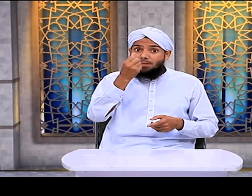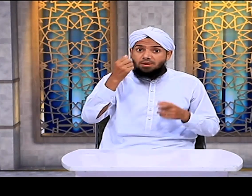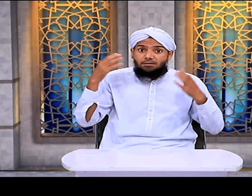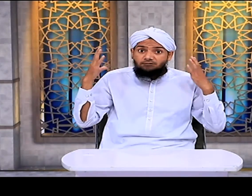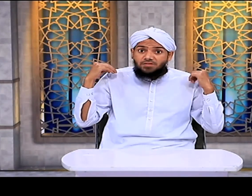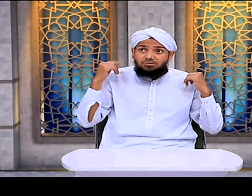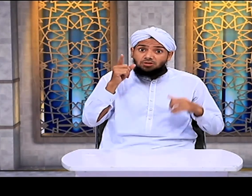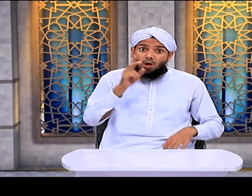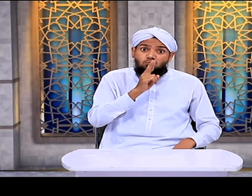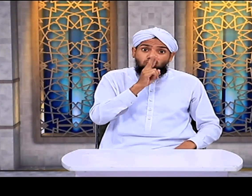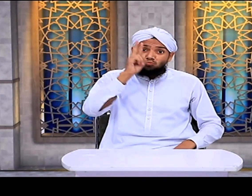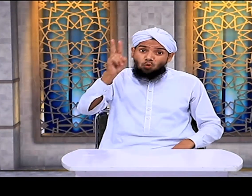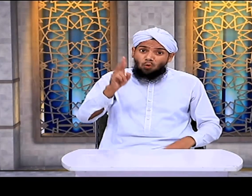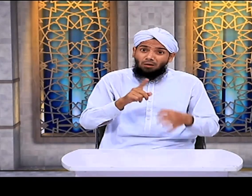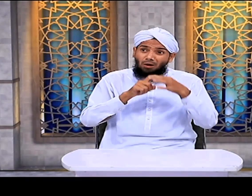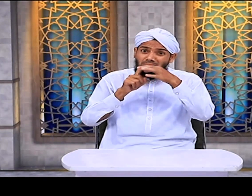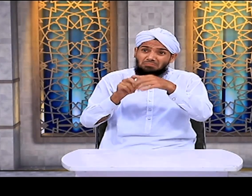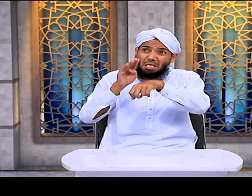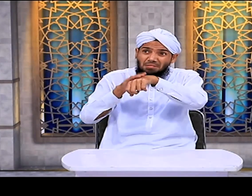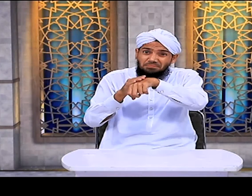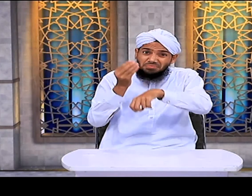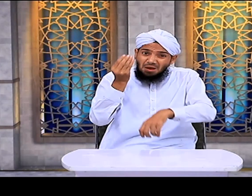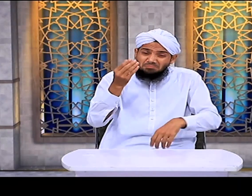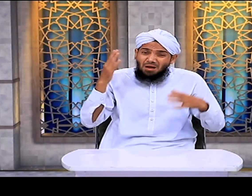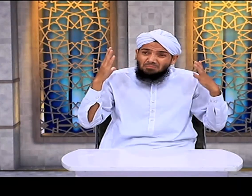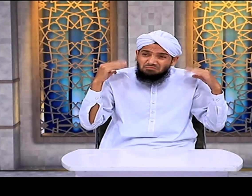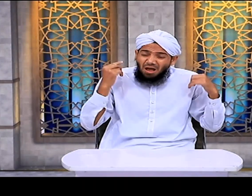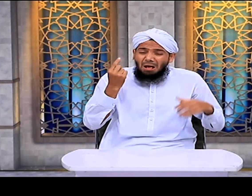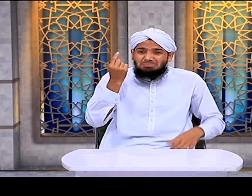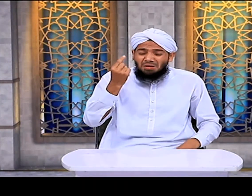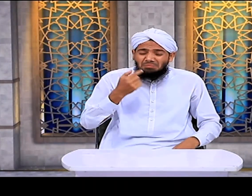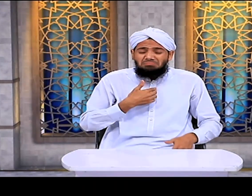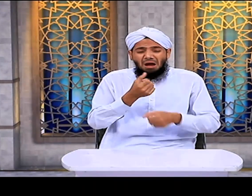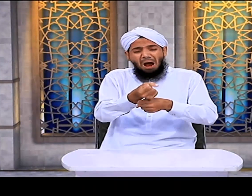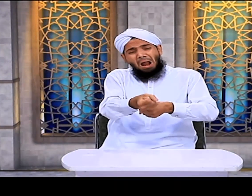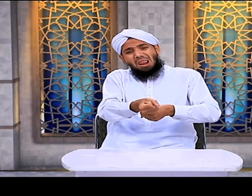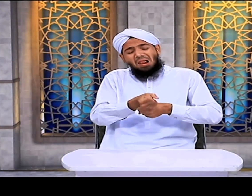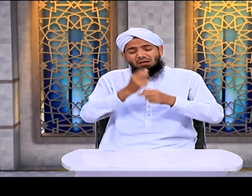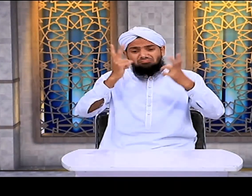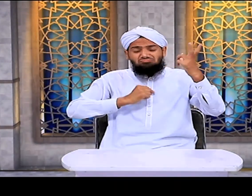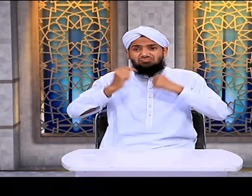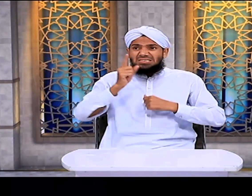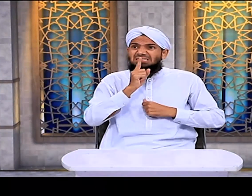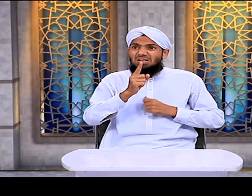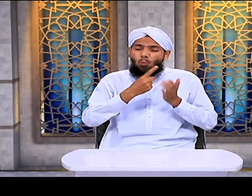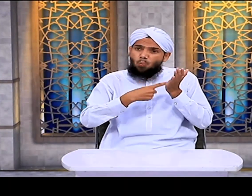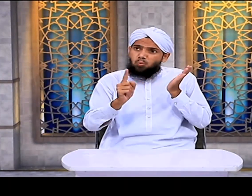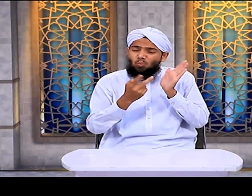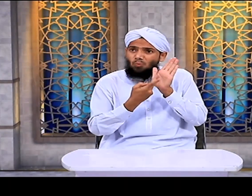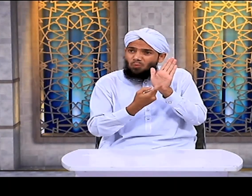یوں پکارتے پھریں گے، اے مالک، ہم پر عذاب کا وعدہ سچا ہو چکا، اے مالک، بیڑیاں ہم